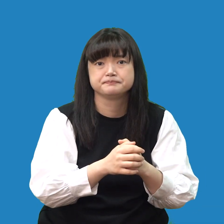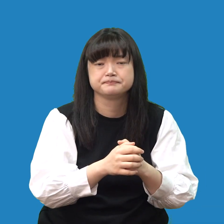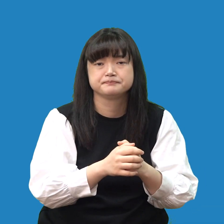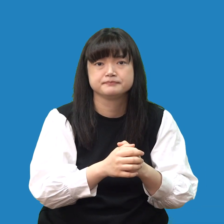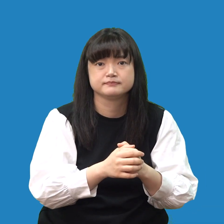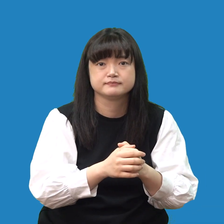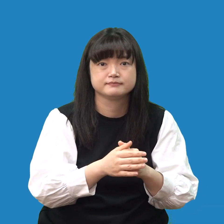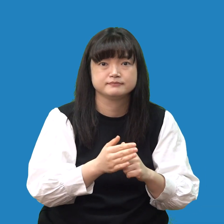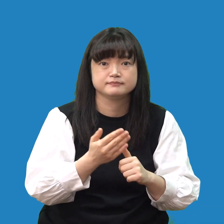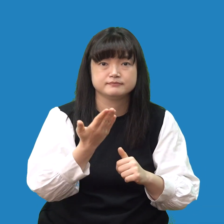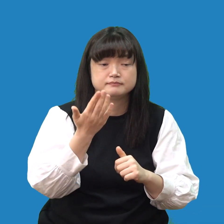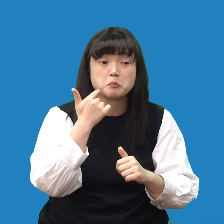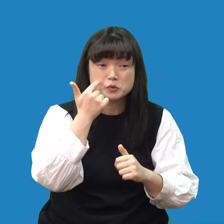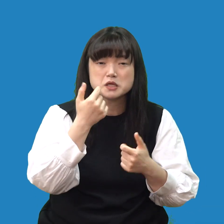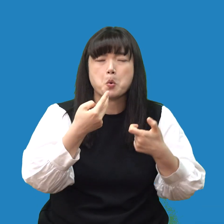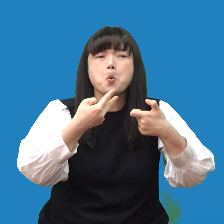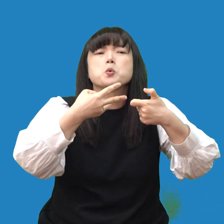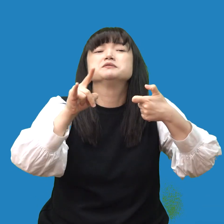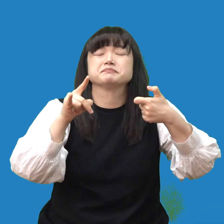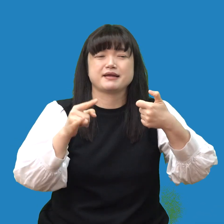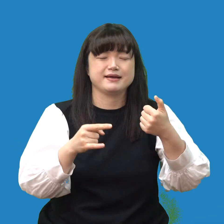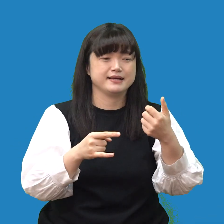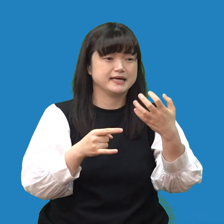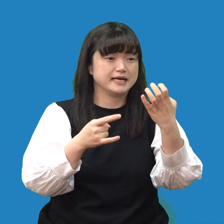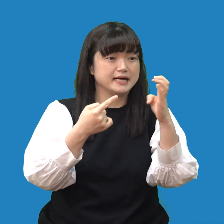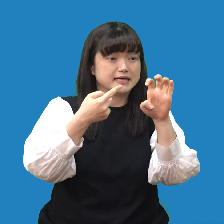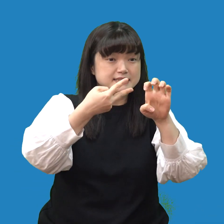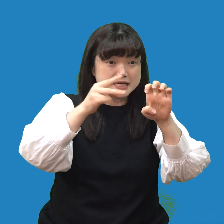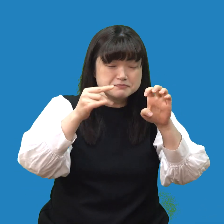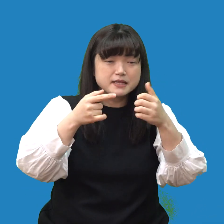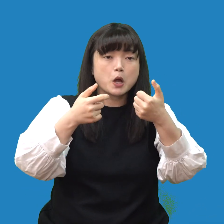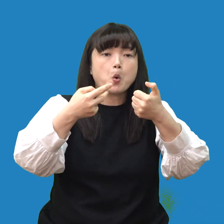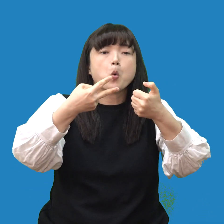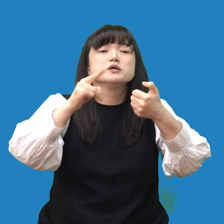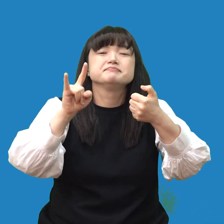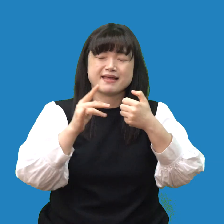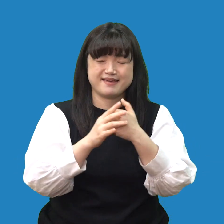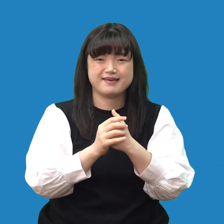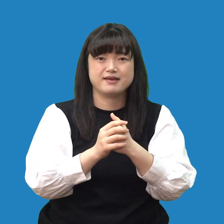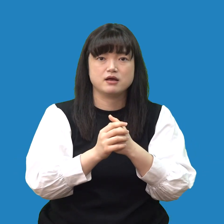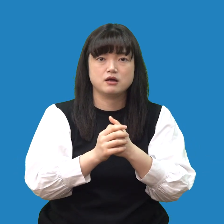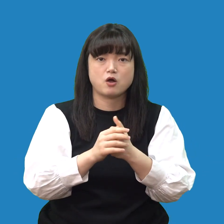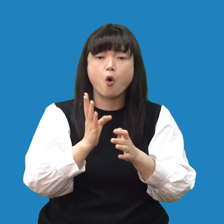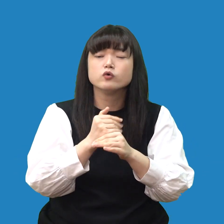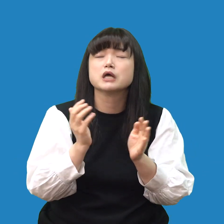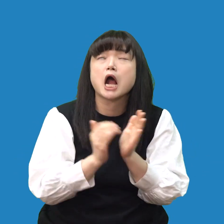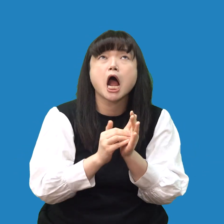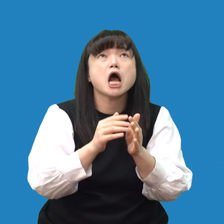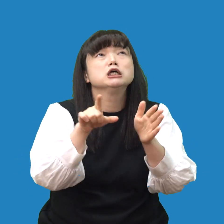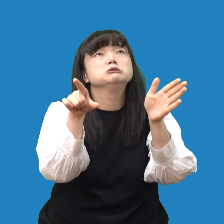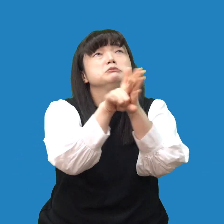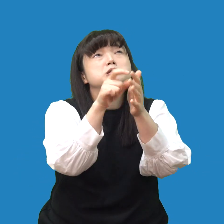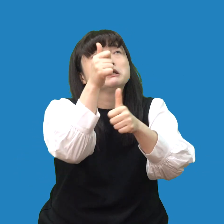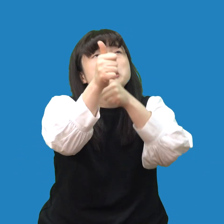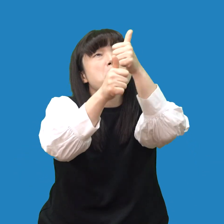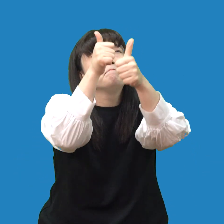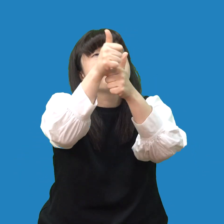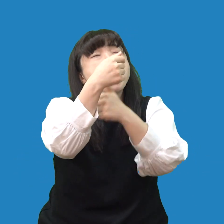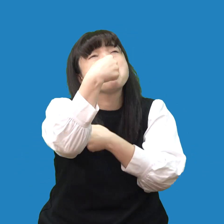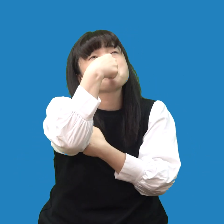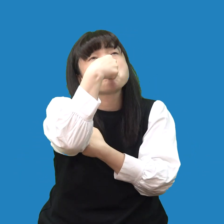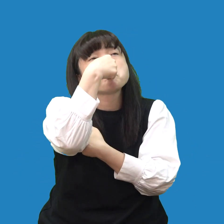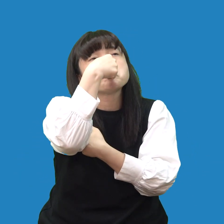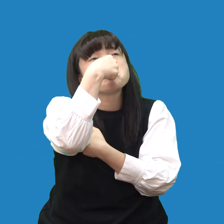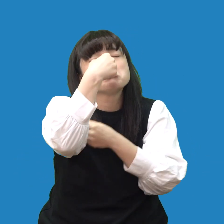제가 50대이기 때문에 40대, 50대 이 낀 세대들 언제까지 윗세대 등에 빨대 꽂고